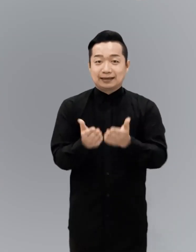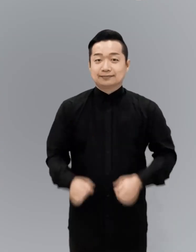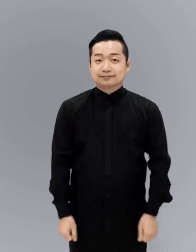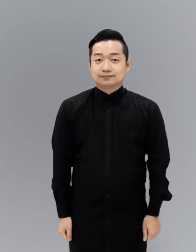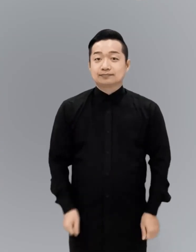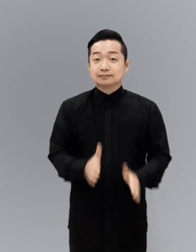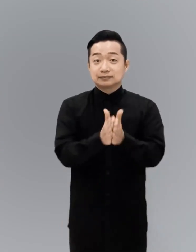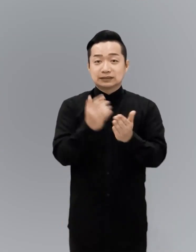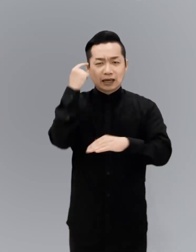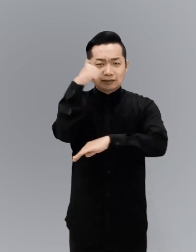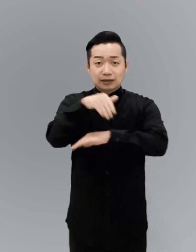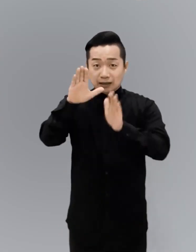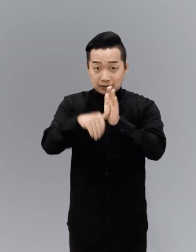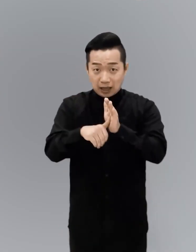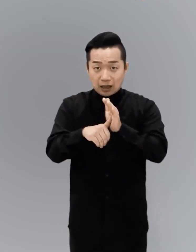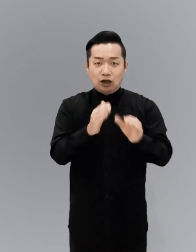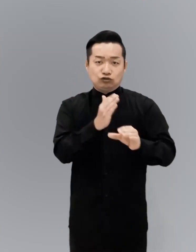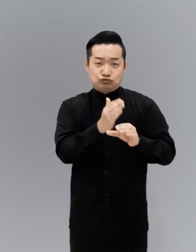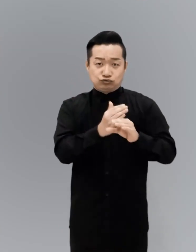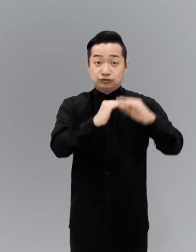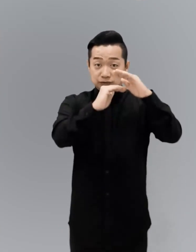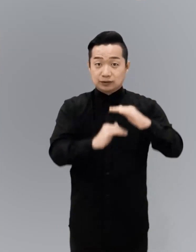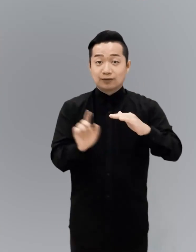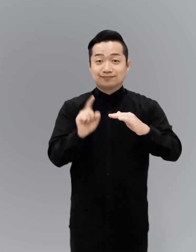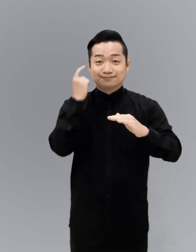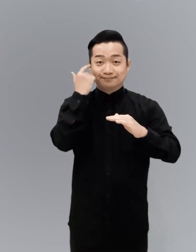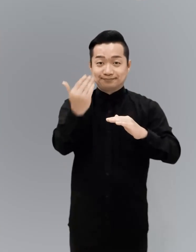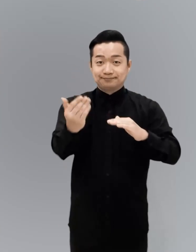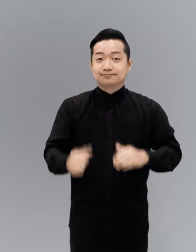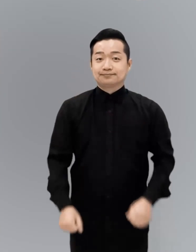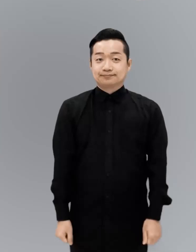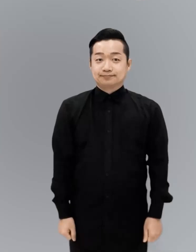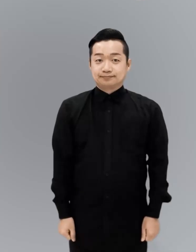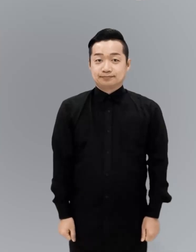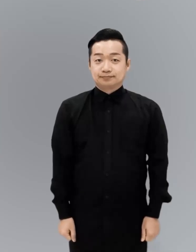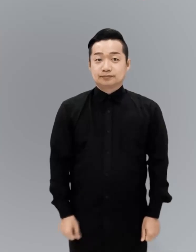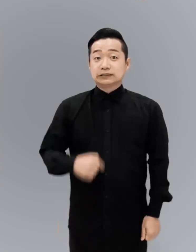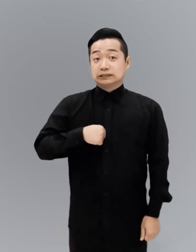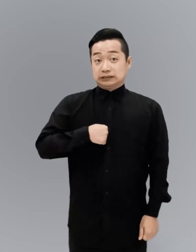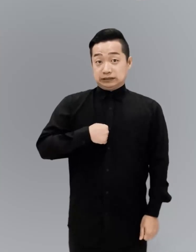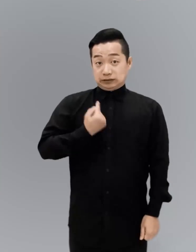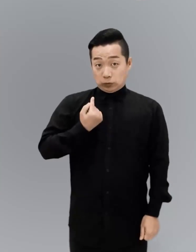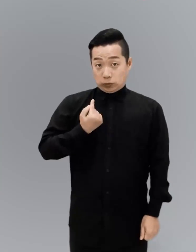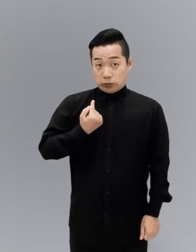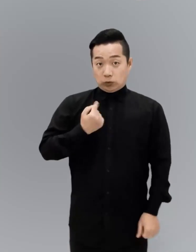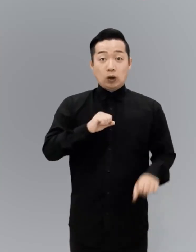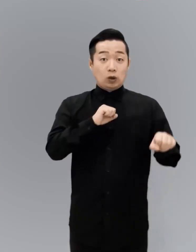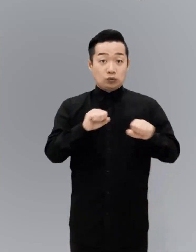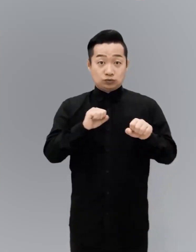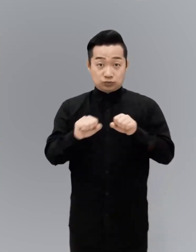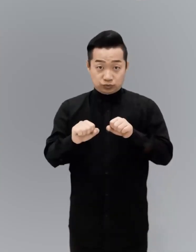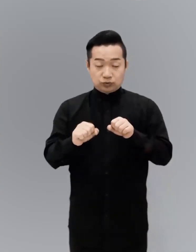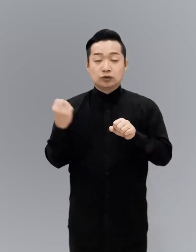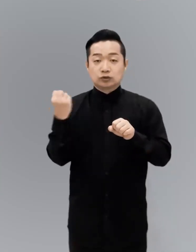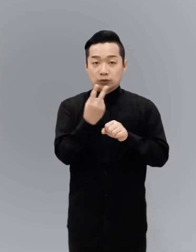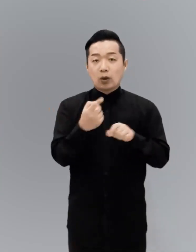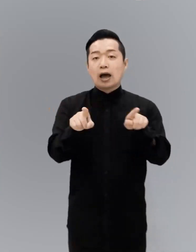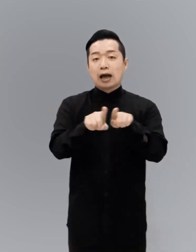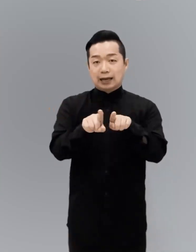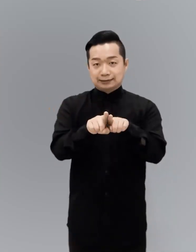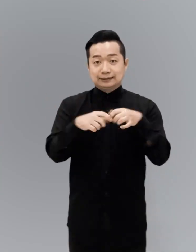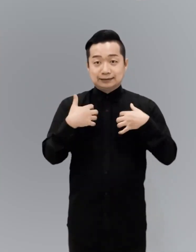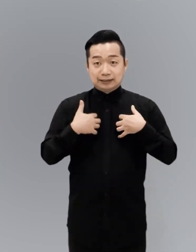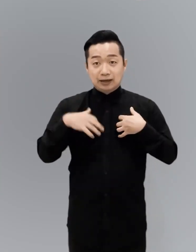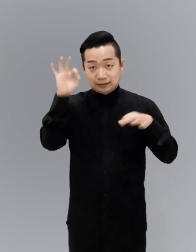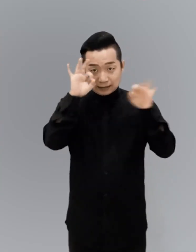책입니다. 이 책을 구상하면서 중점에 둔 메시지는 무엇일까요? 스스로 하면서